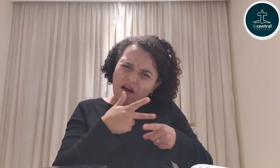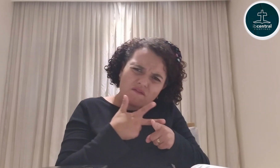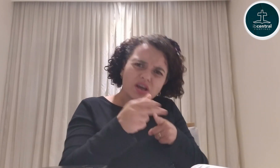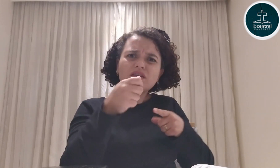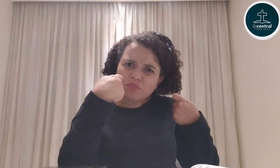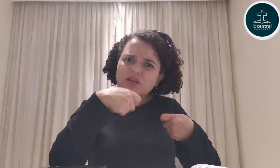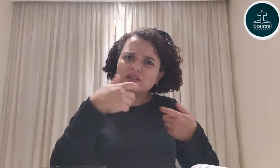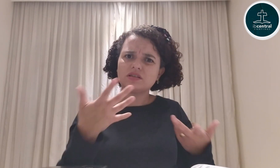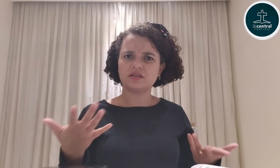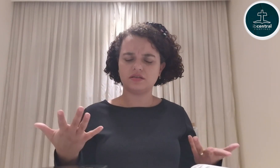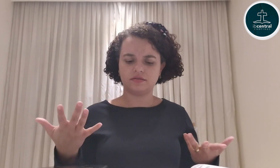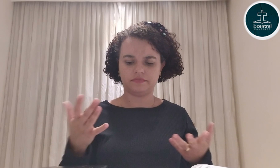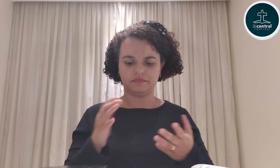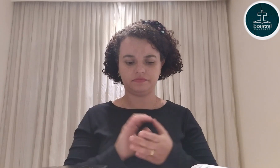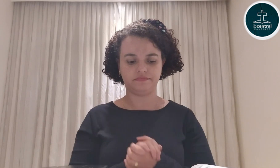Você precisa vencer o pecado.